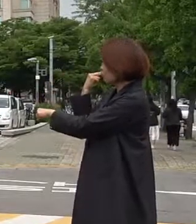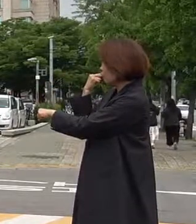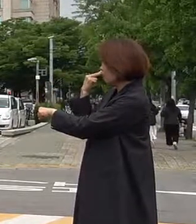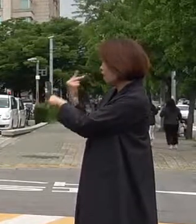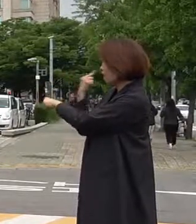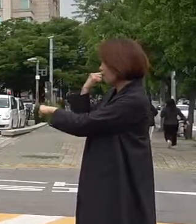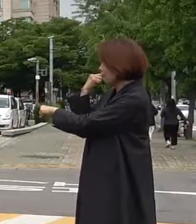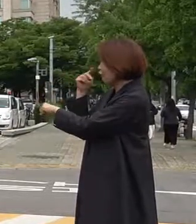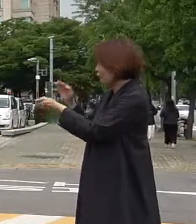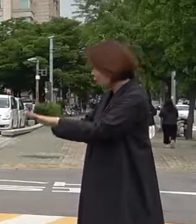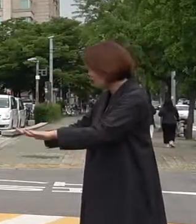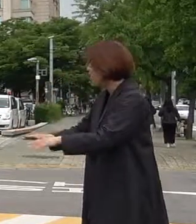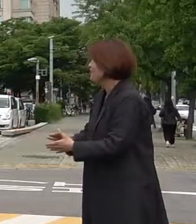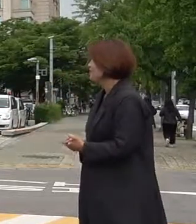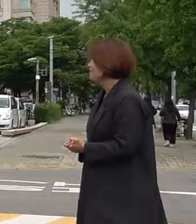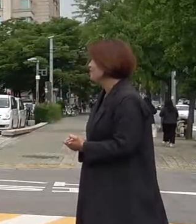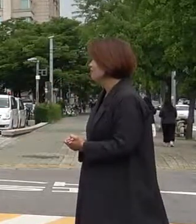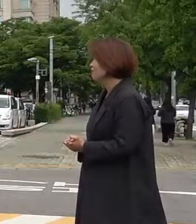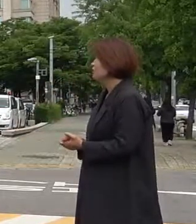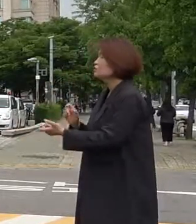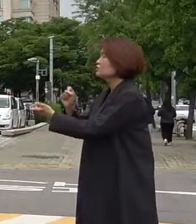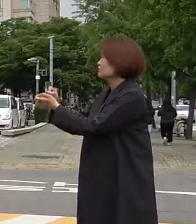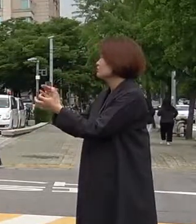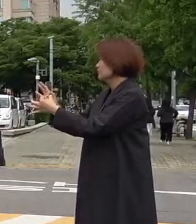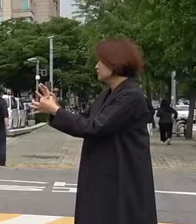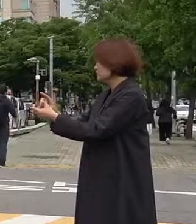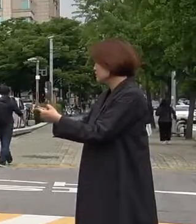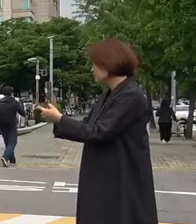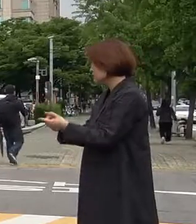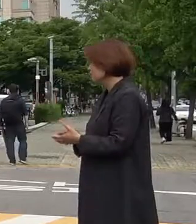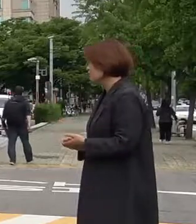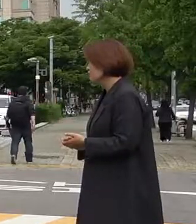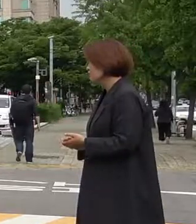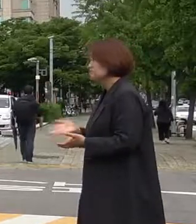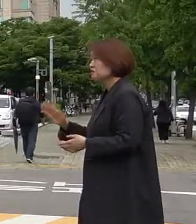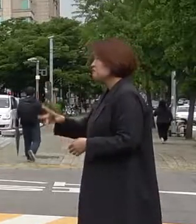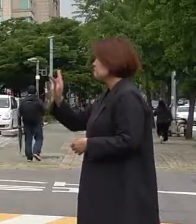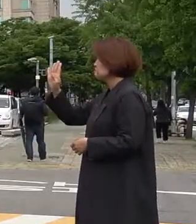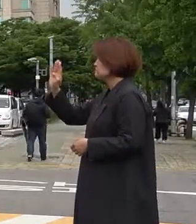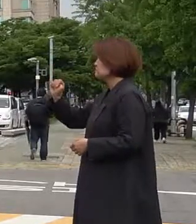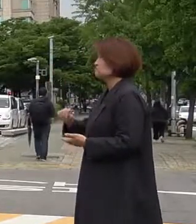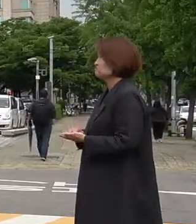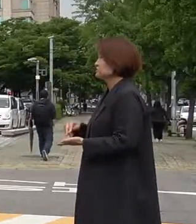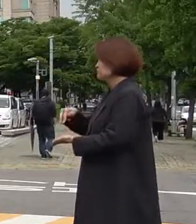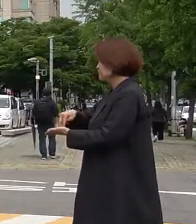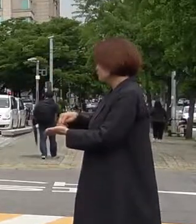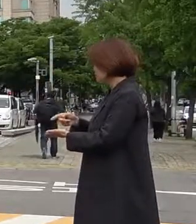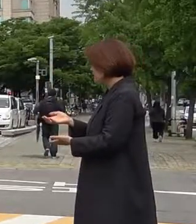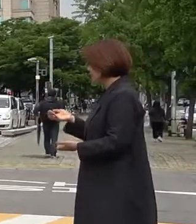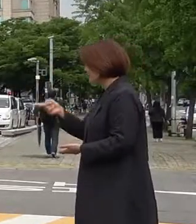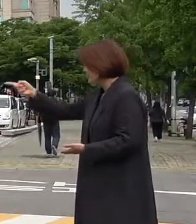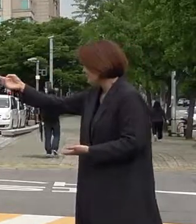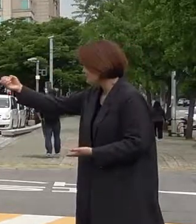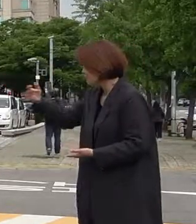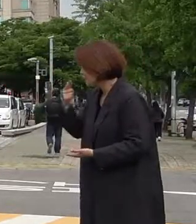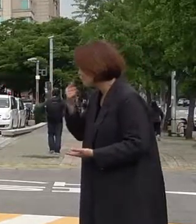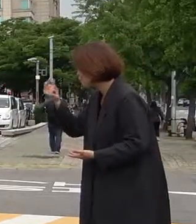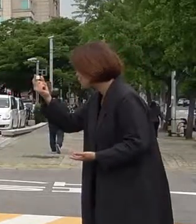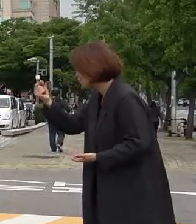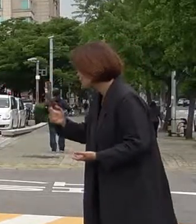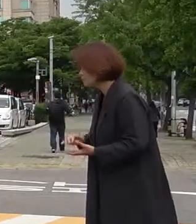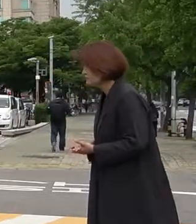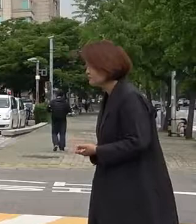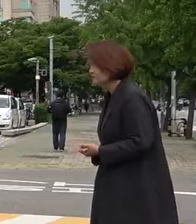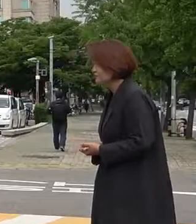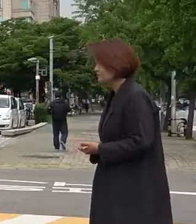KBS의 보편적인 접근 환경을 만들어달라고 요청을 계속 했는데 KBS는 여러 가지 입장을 냈습니다. 아까 우리 김동찬